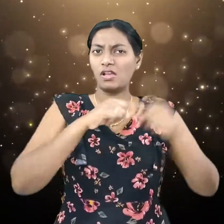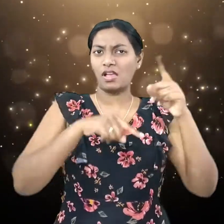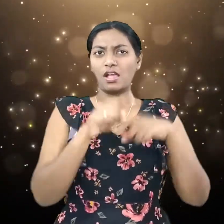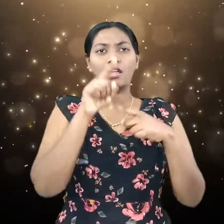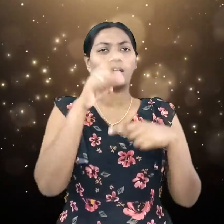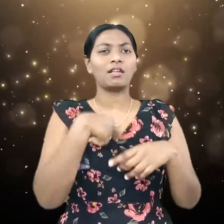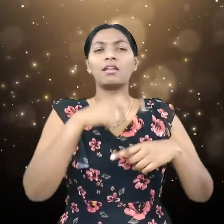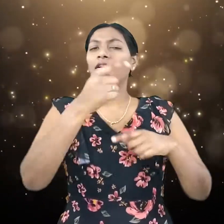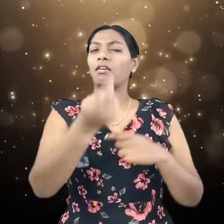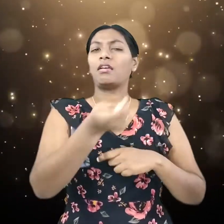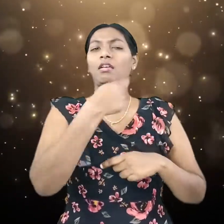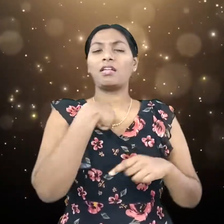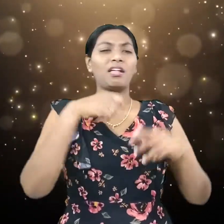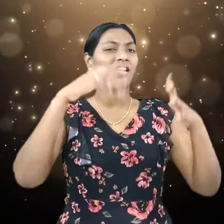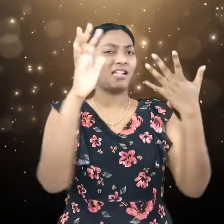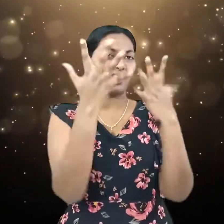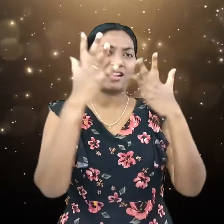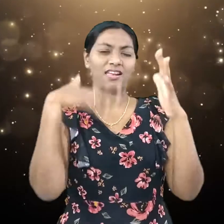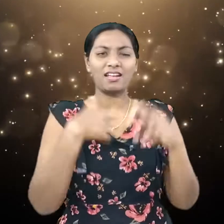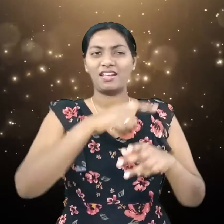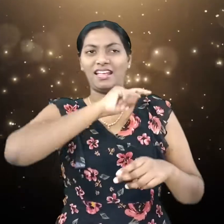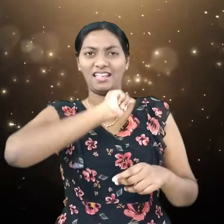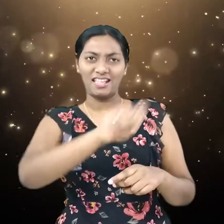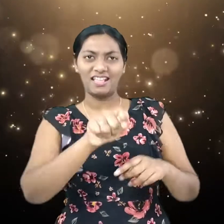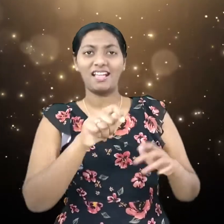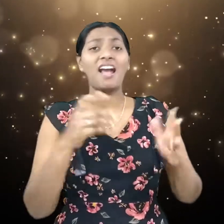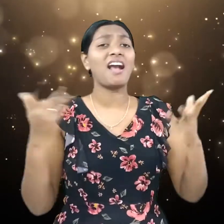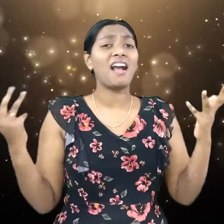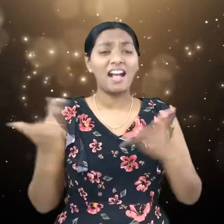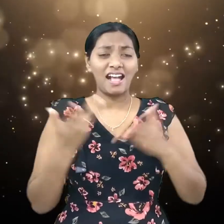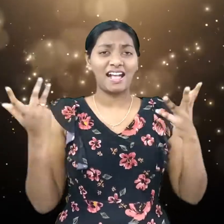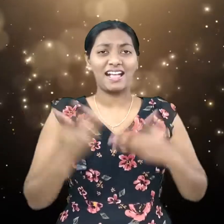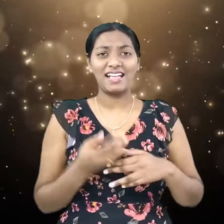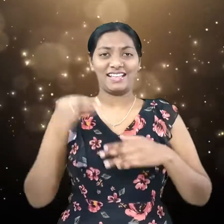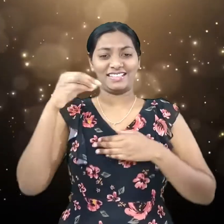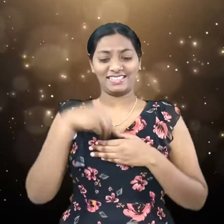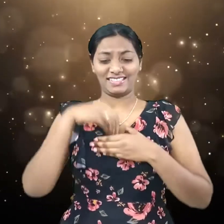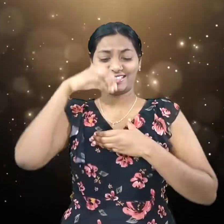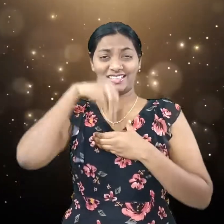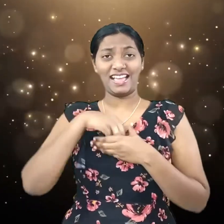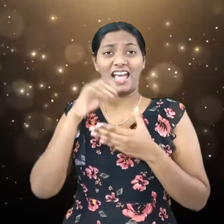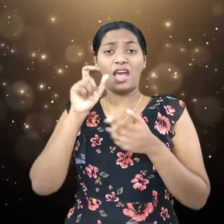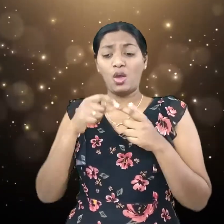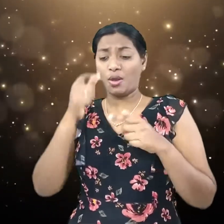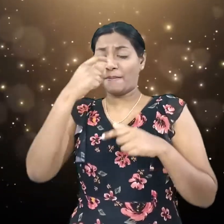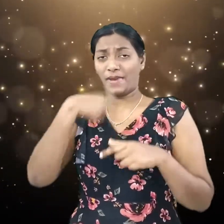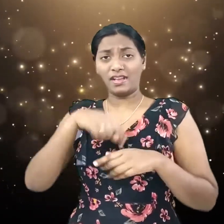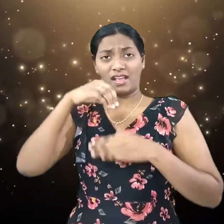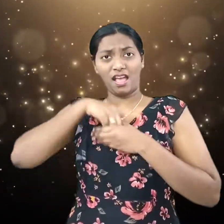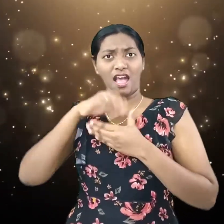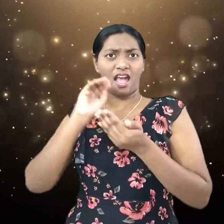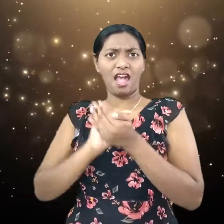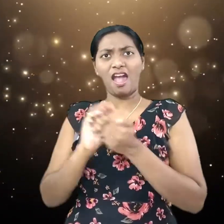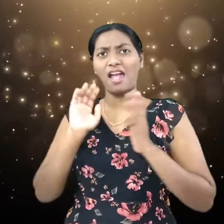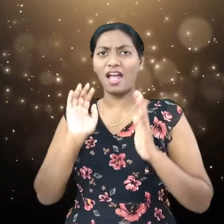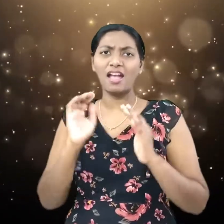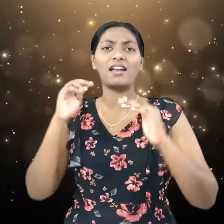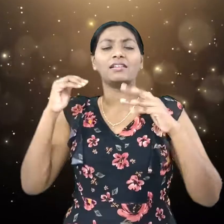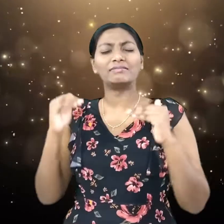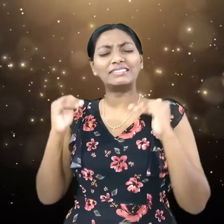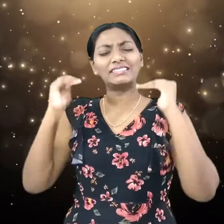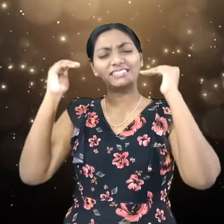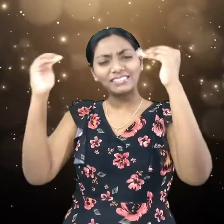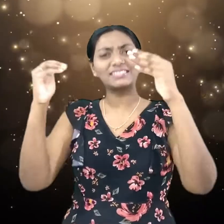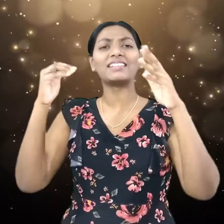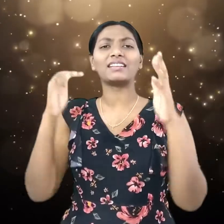समृद्ध ना होगा, मुझ में जो है वो महान है, उसका